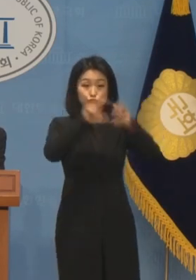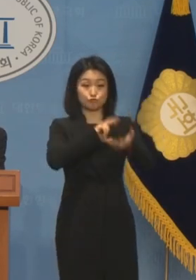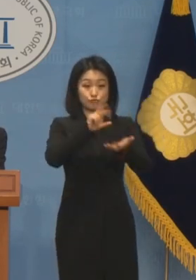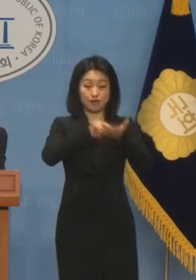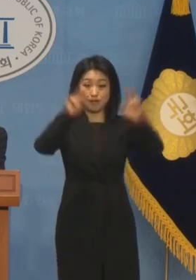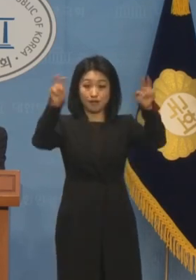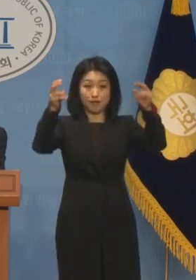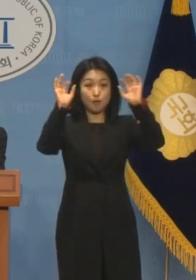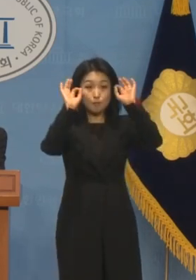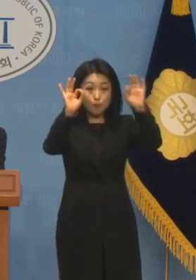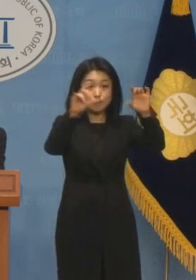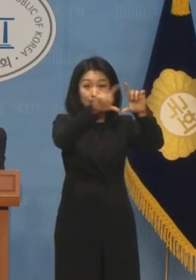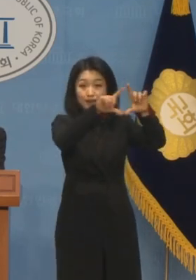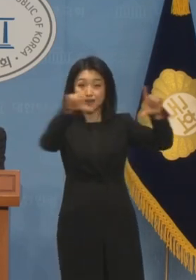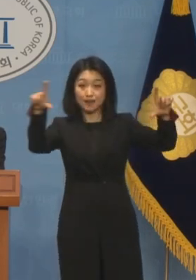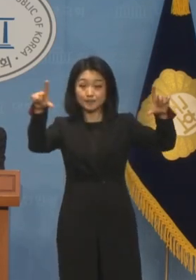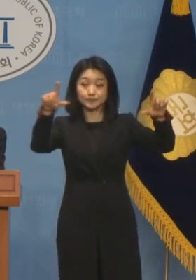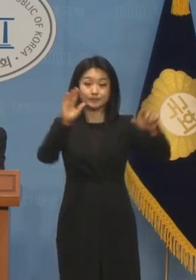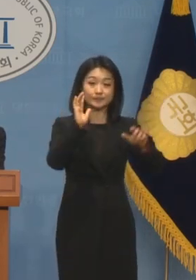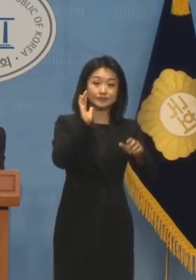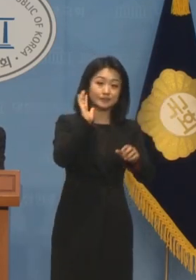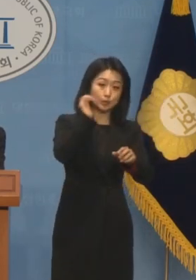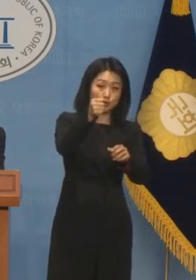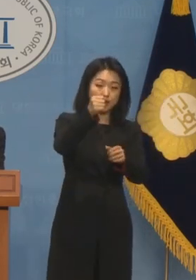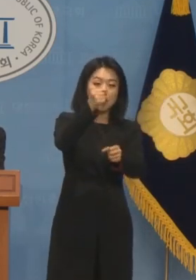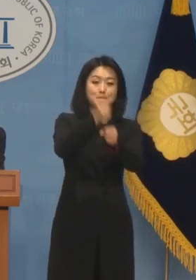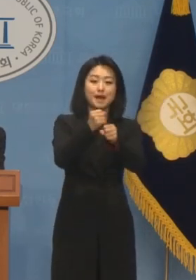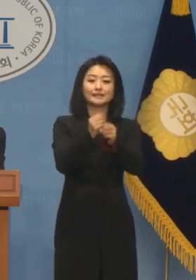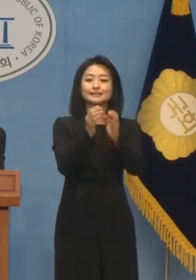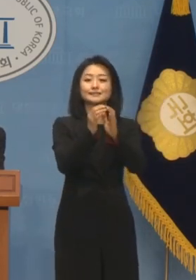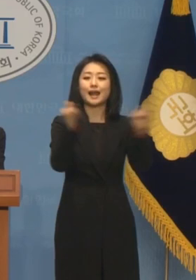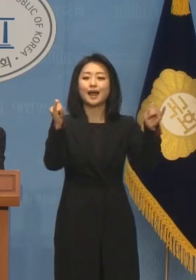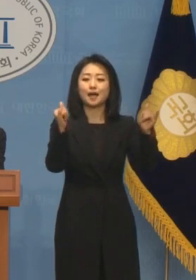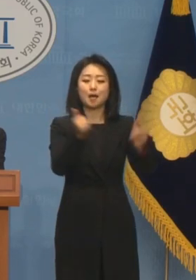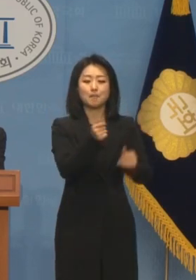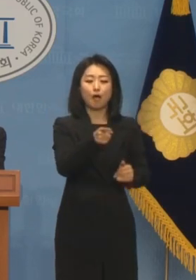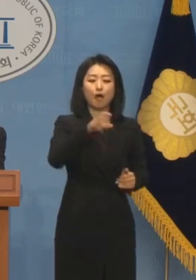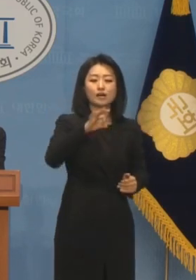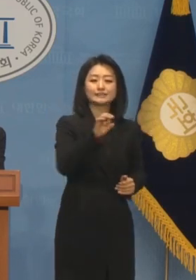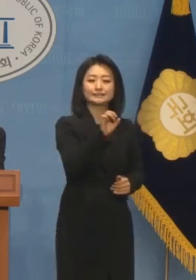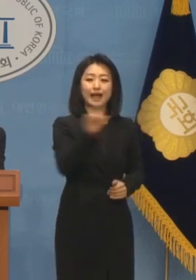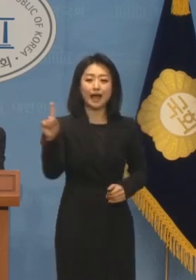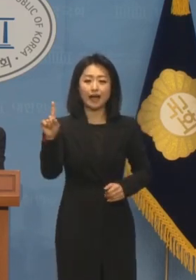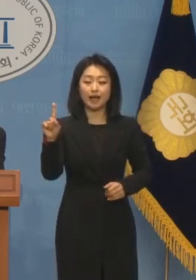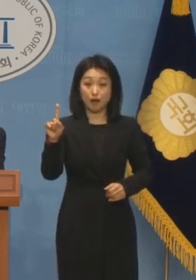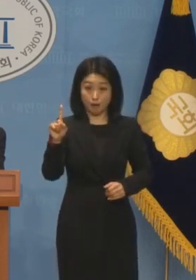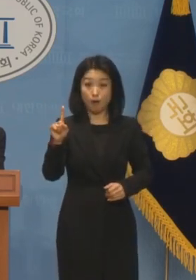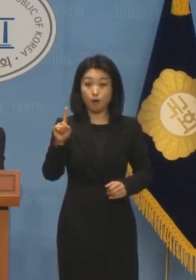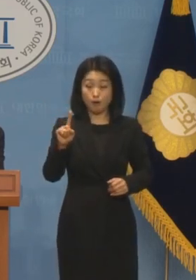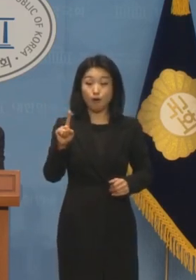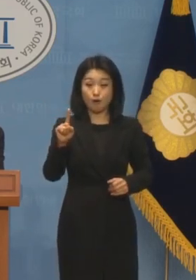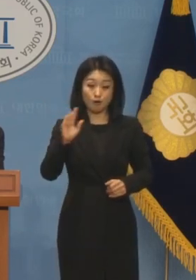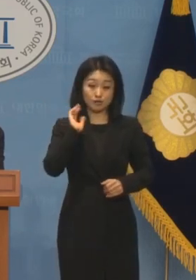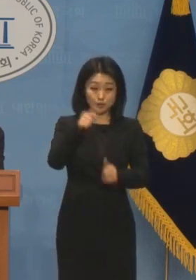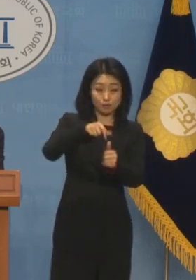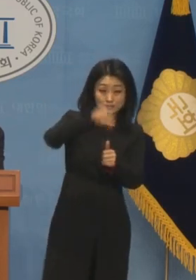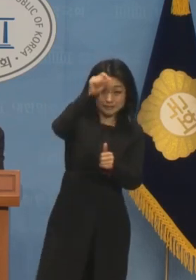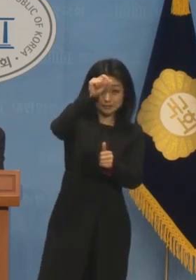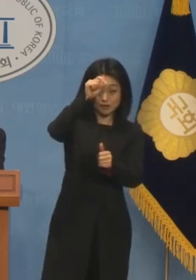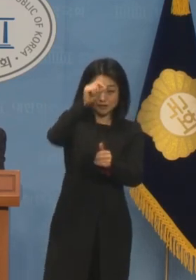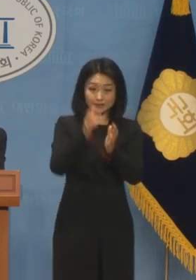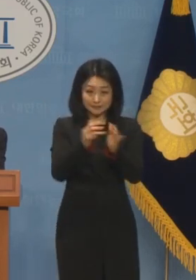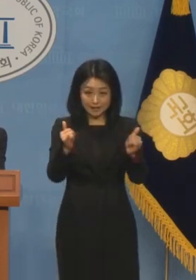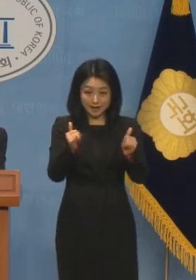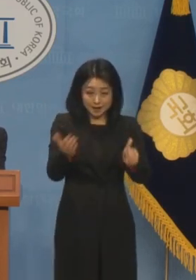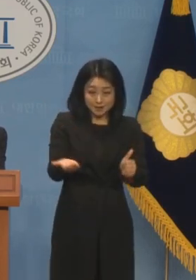살펴보면 대통령을 만들 사람 허은하입니다 하라며 수권 정당의 비전을 제시하고